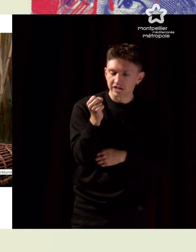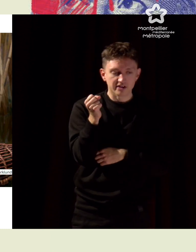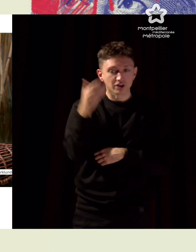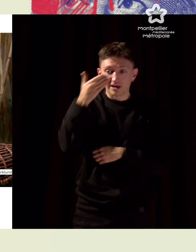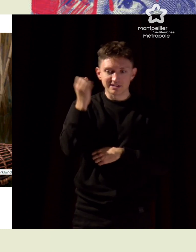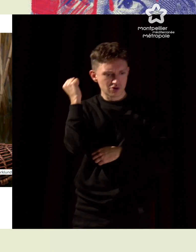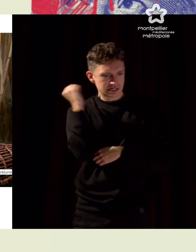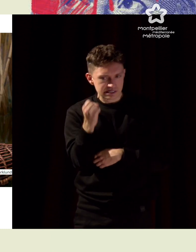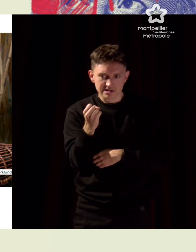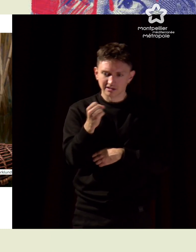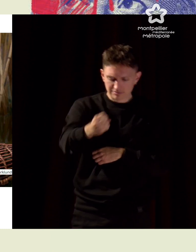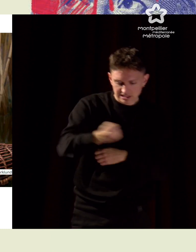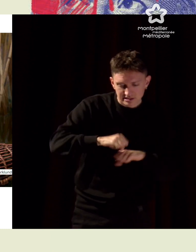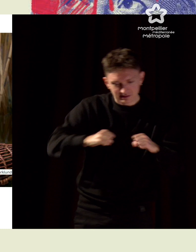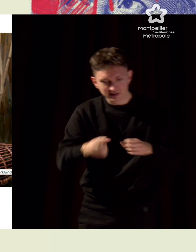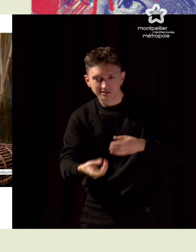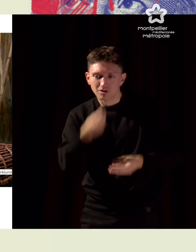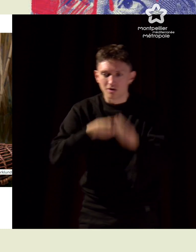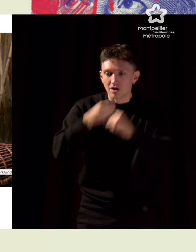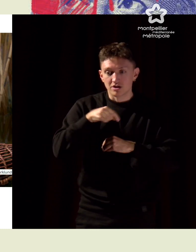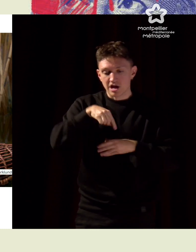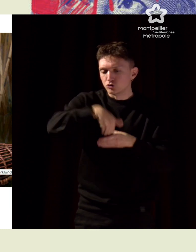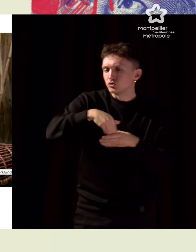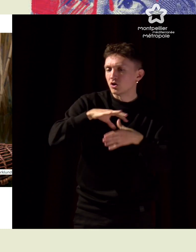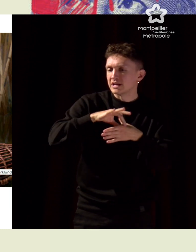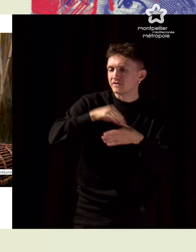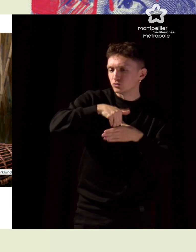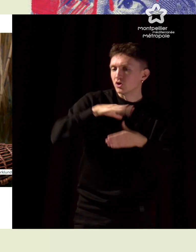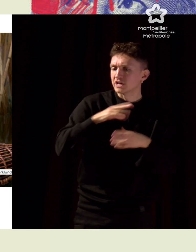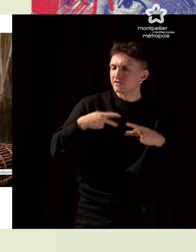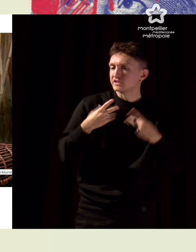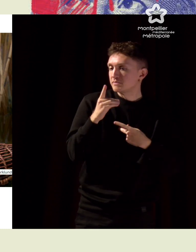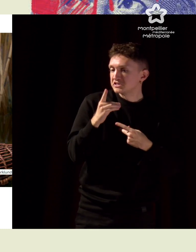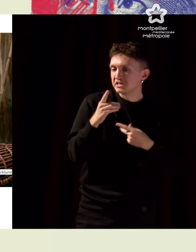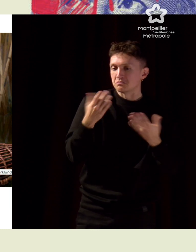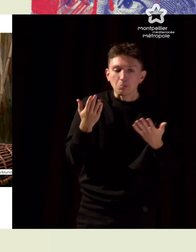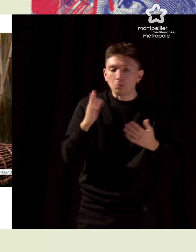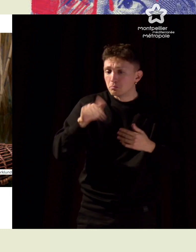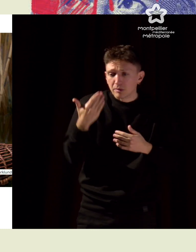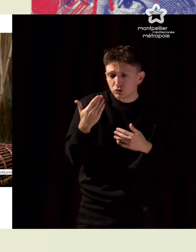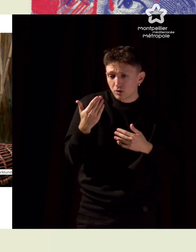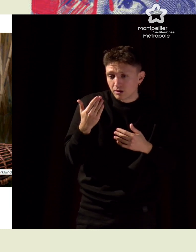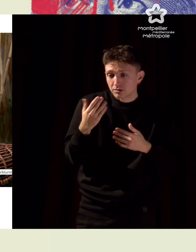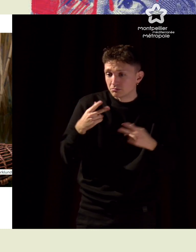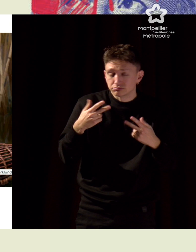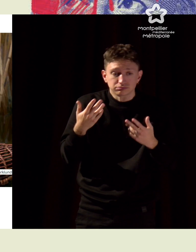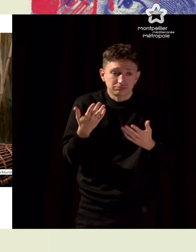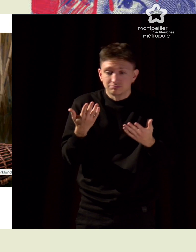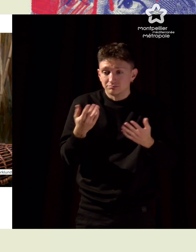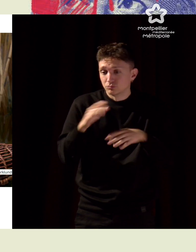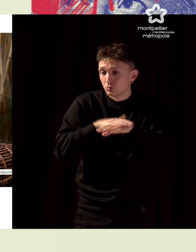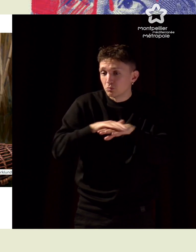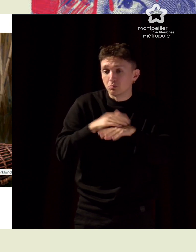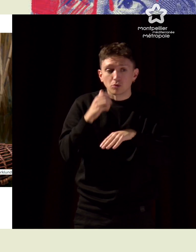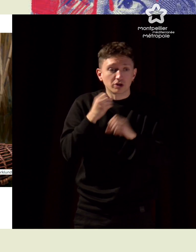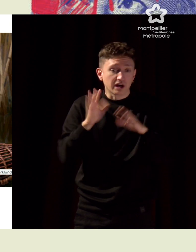D pour que, entre guillemets, on n'ait pas besoin d'être de couleur de peau plus claire. Avec le changement d'alimentation, il y a 10 000 ans,